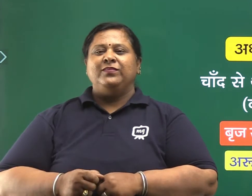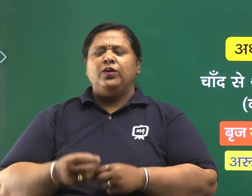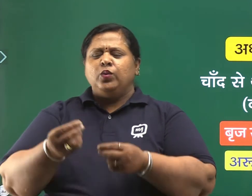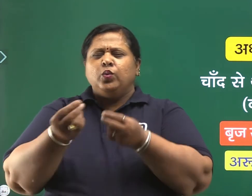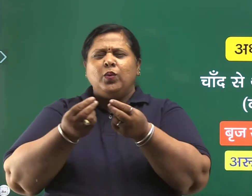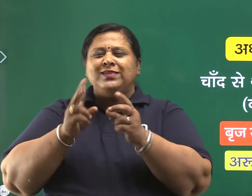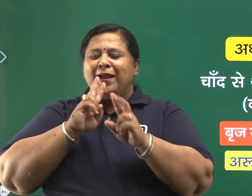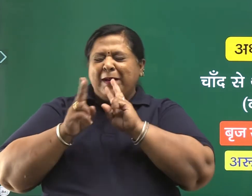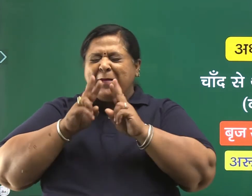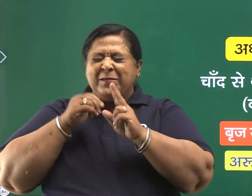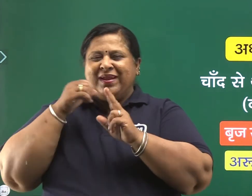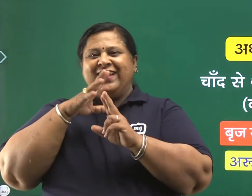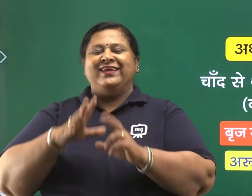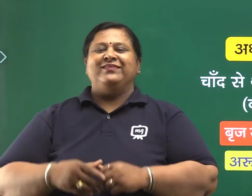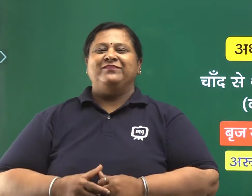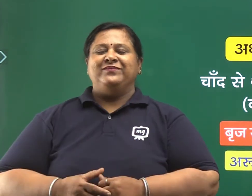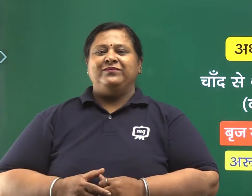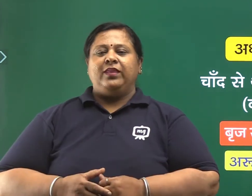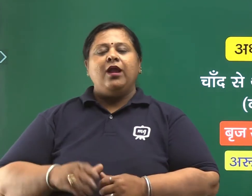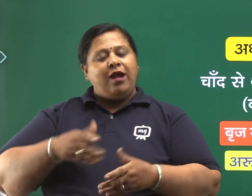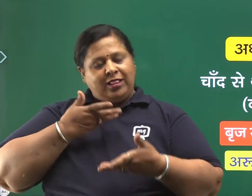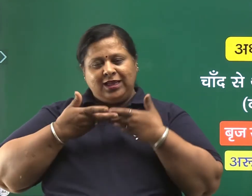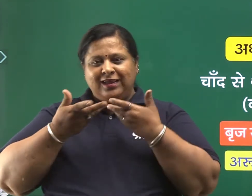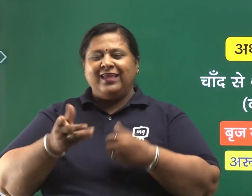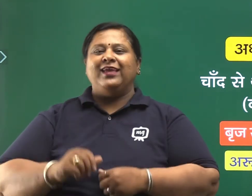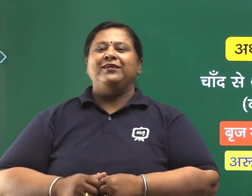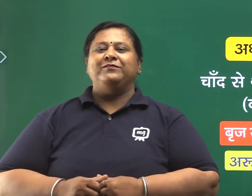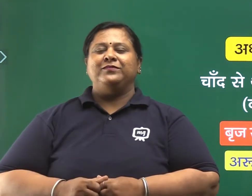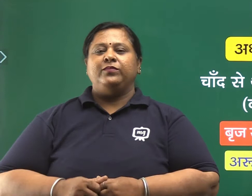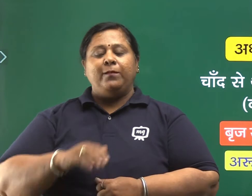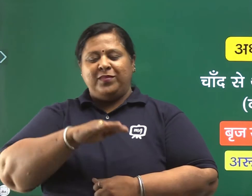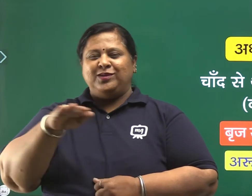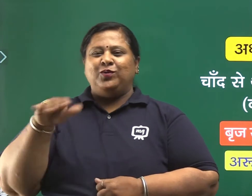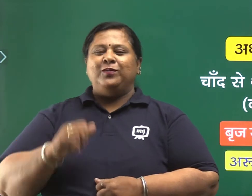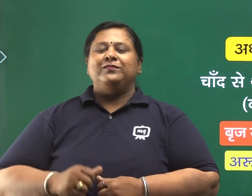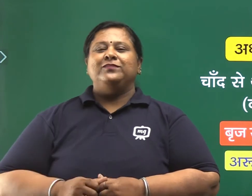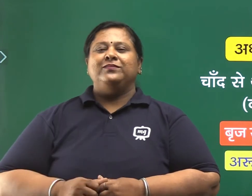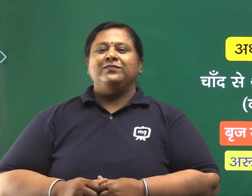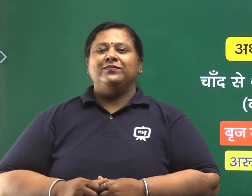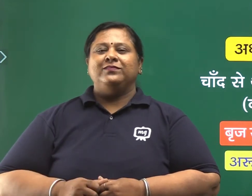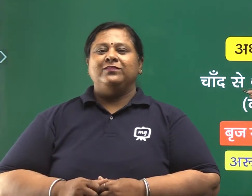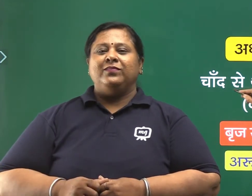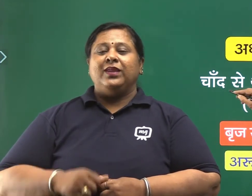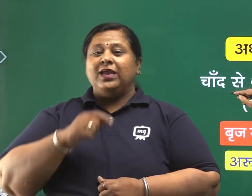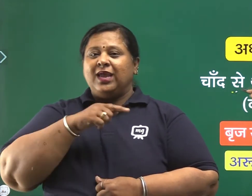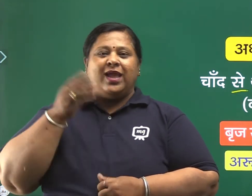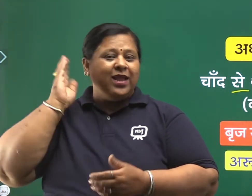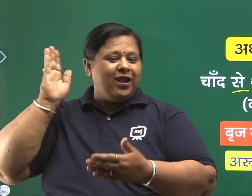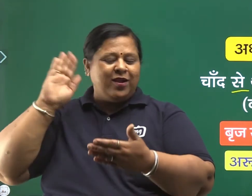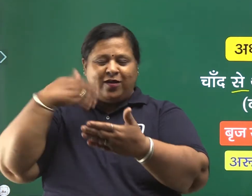थोड़ी सी गप्पें का अध्ययन करेंगे। बच्चों, यह एक कविता